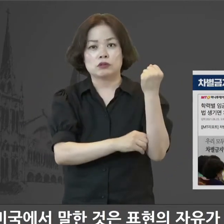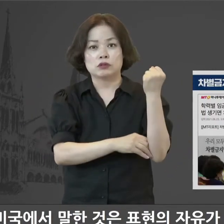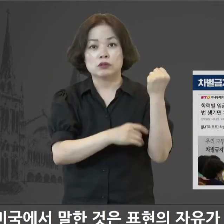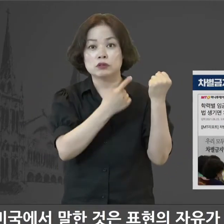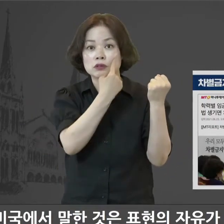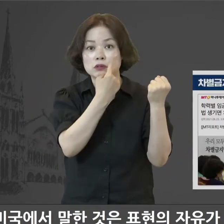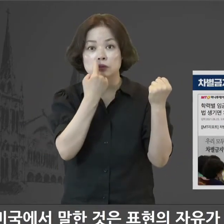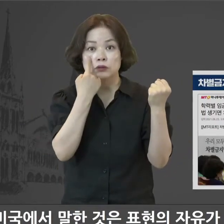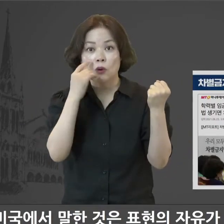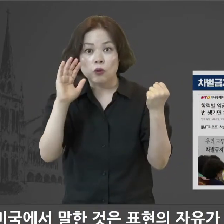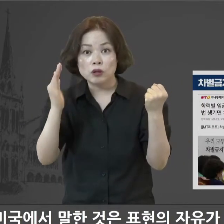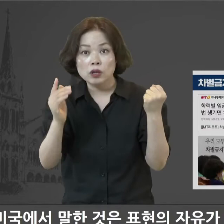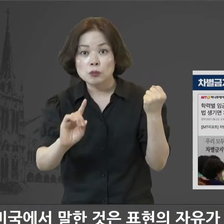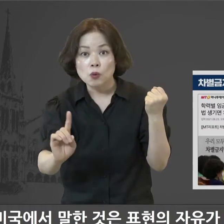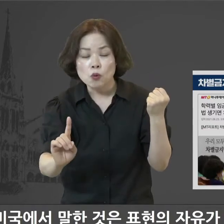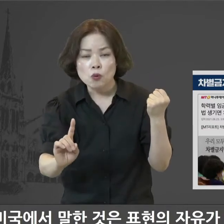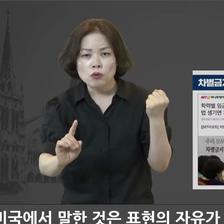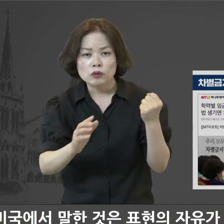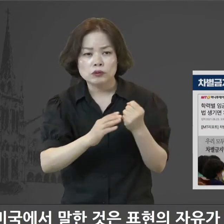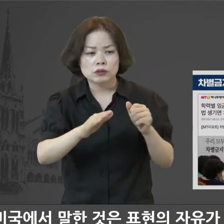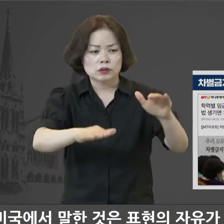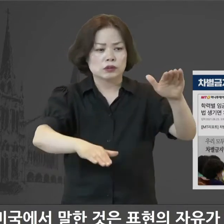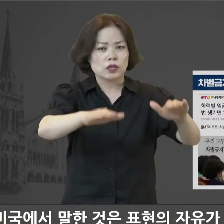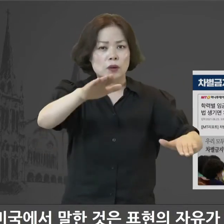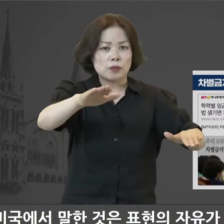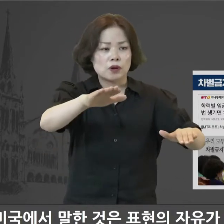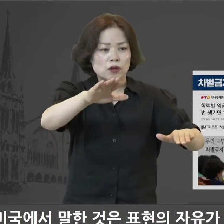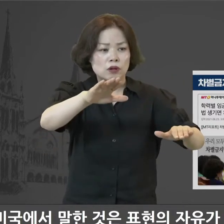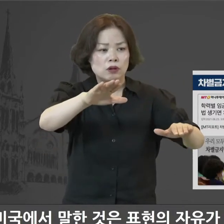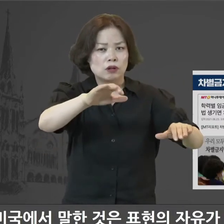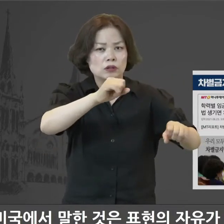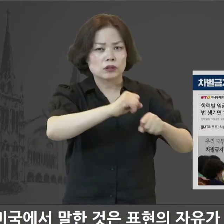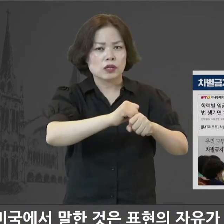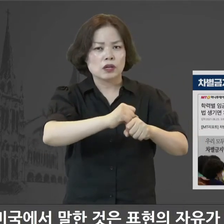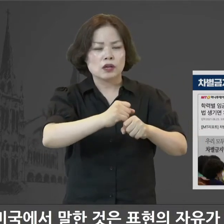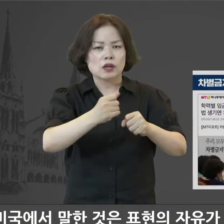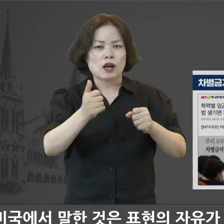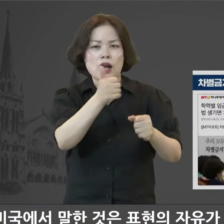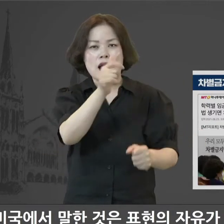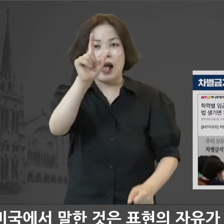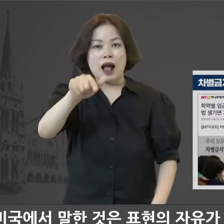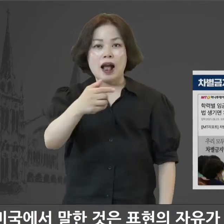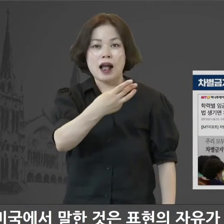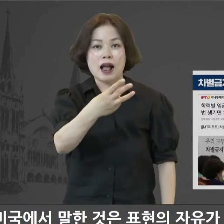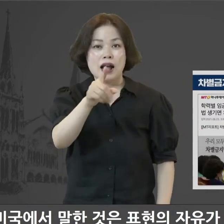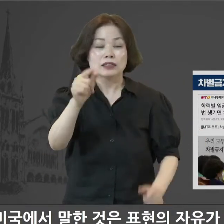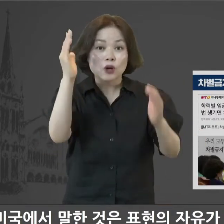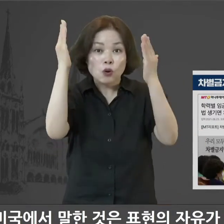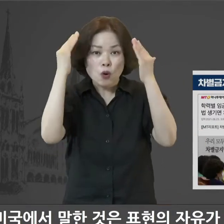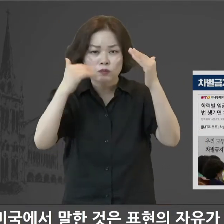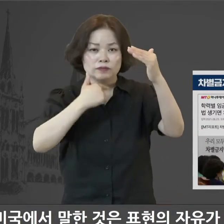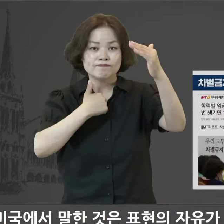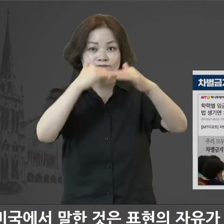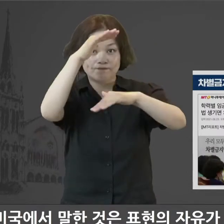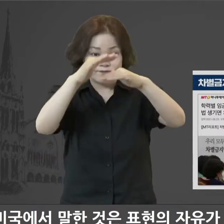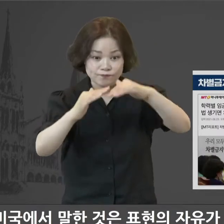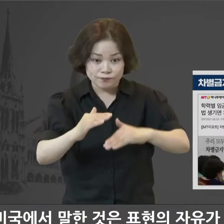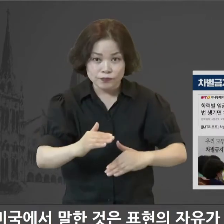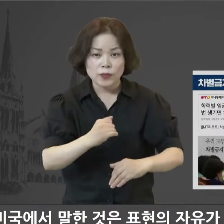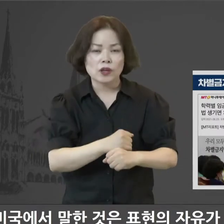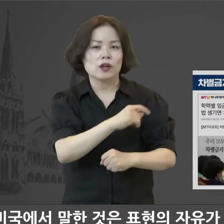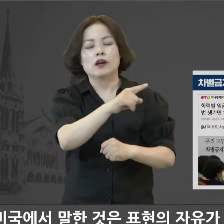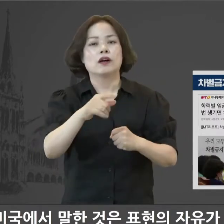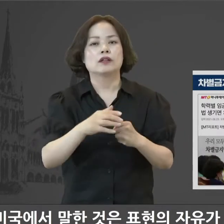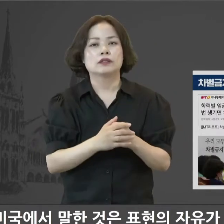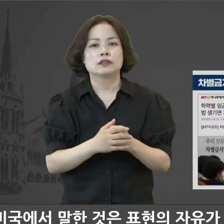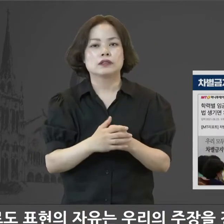제가 집중했던 게 뭐냐면 차별 사유 중에 학력 문제에 집중했어요. 그러니까 차별 금지 사유